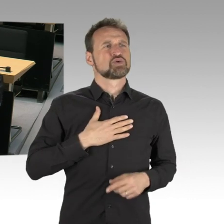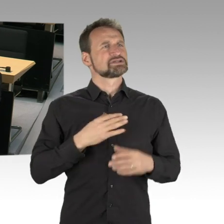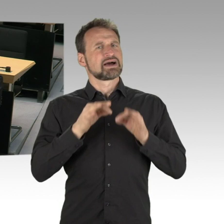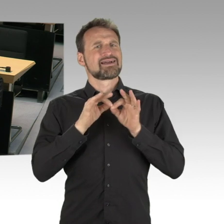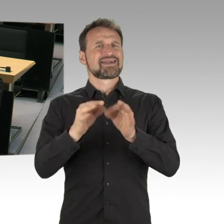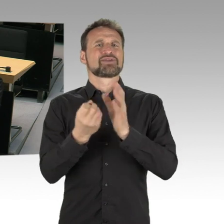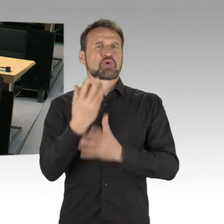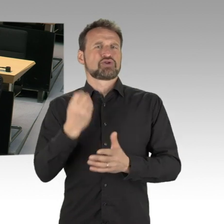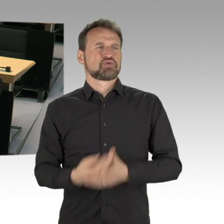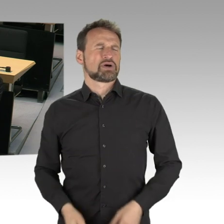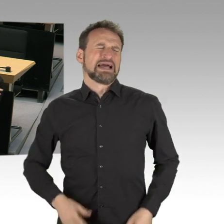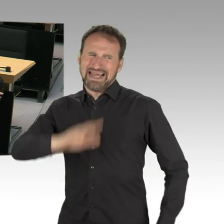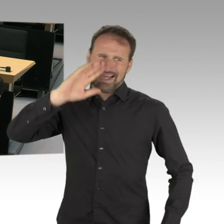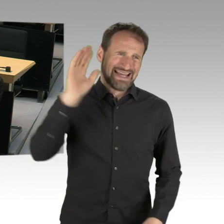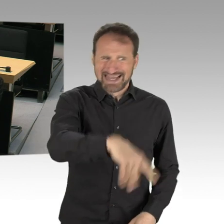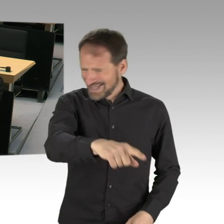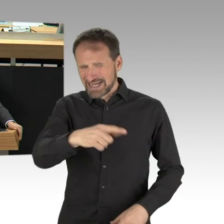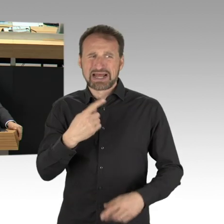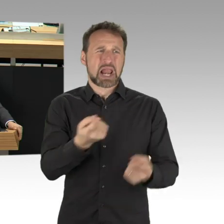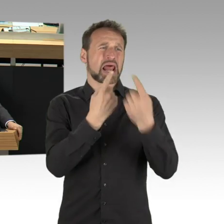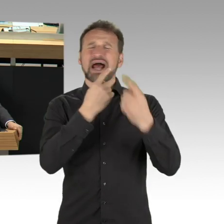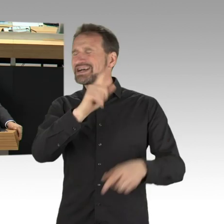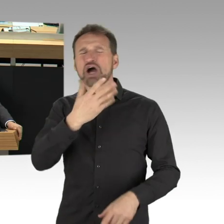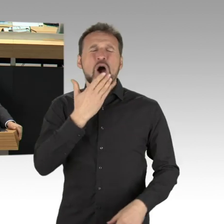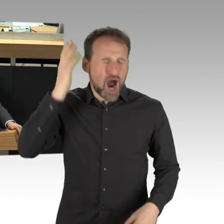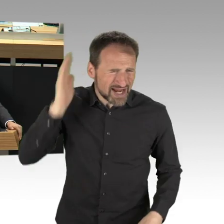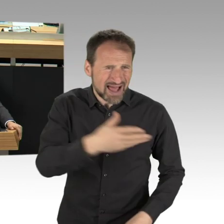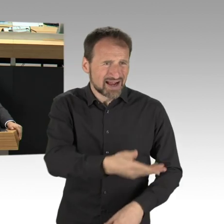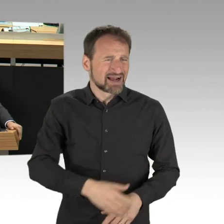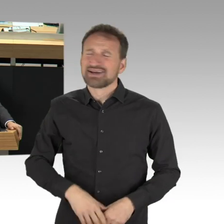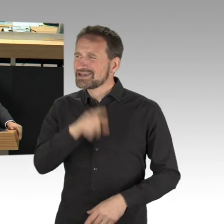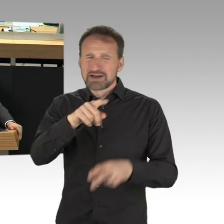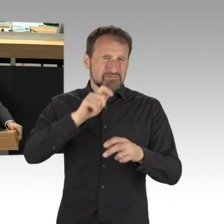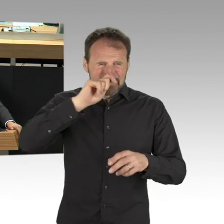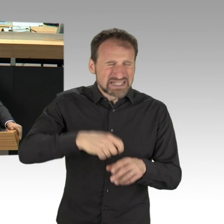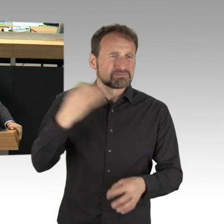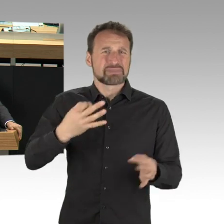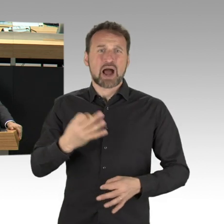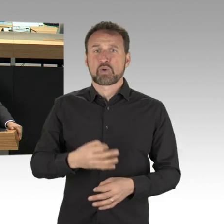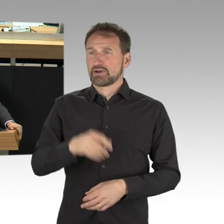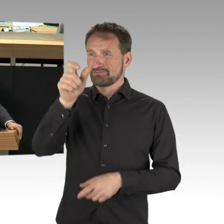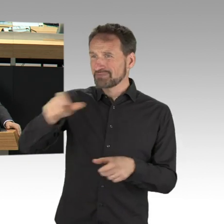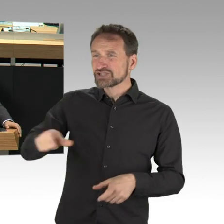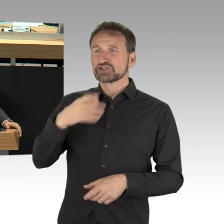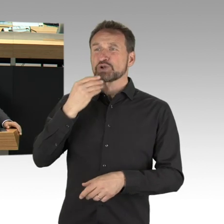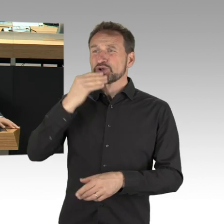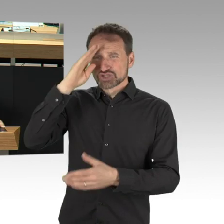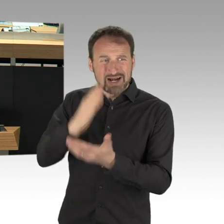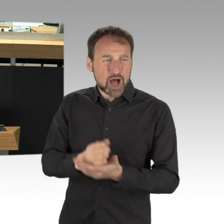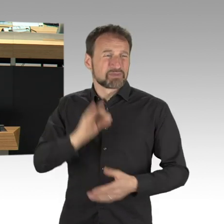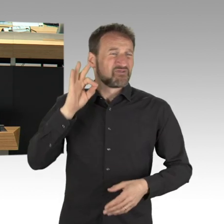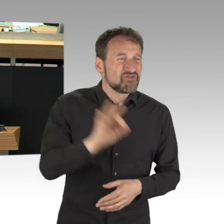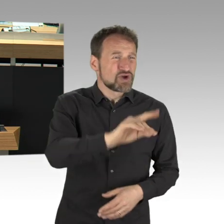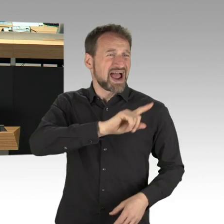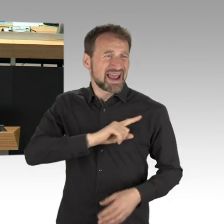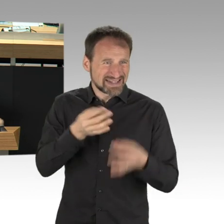Sie sind ein Heuchler, sind Sie. Sie missbrauchen die Menschen jüdischen Glaubens für Ihre Zwecke und für nichts anderes. Ein Heuchler sind